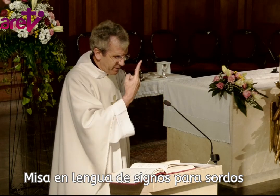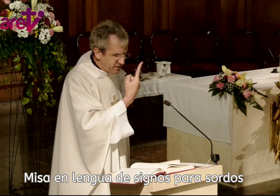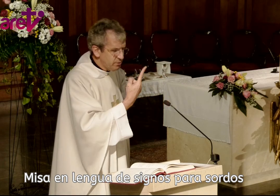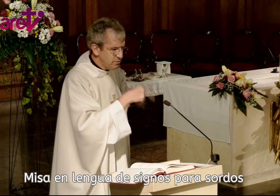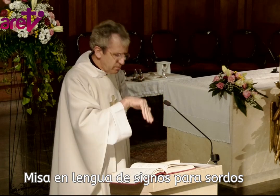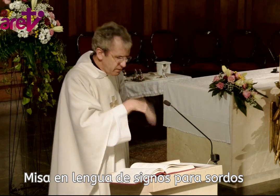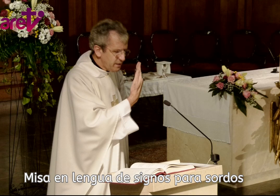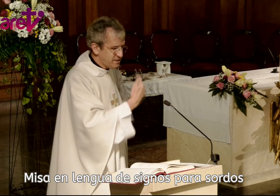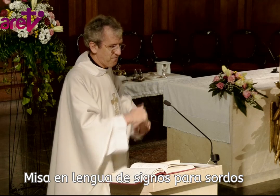recapacitó y se fue.